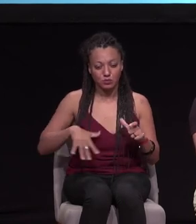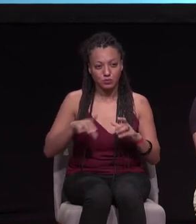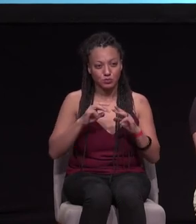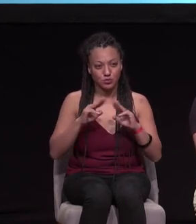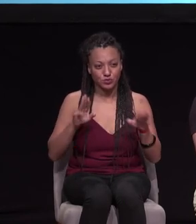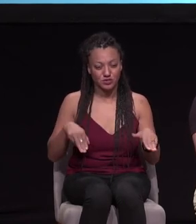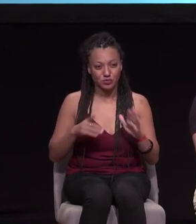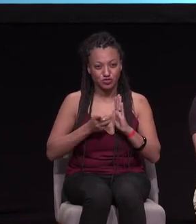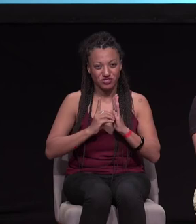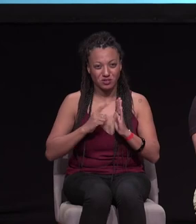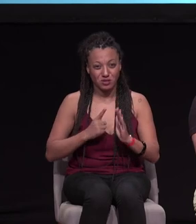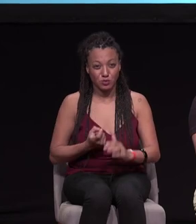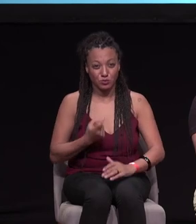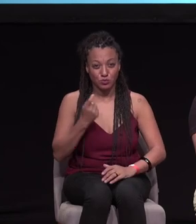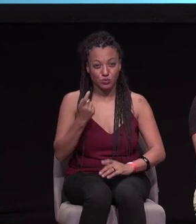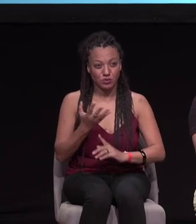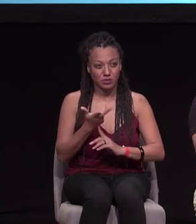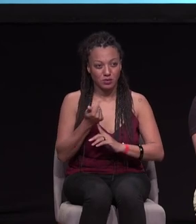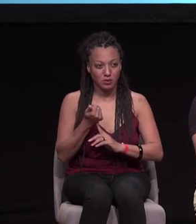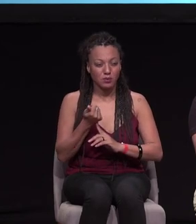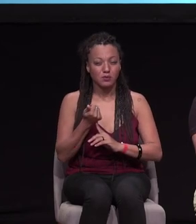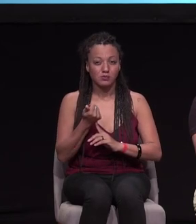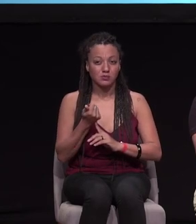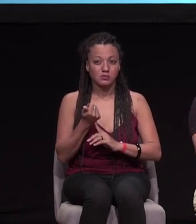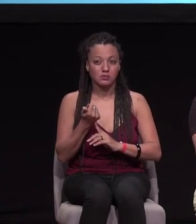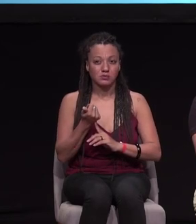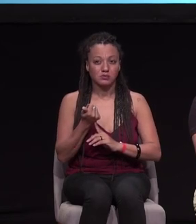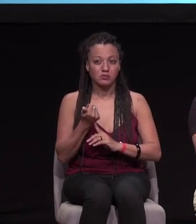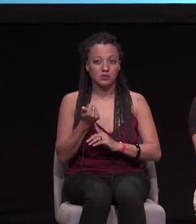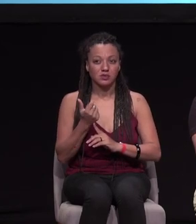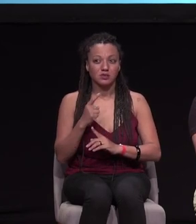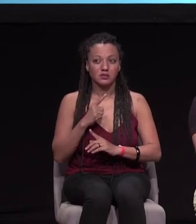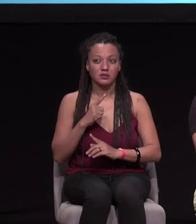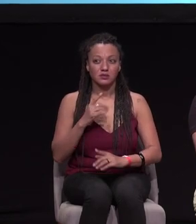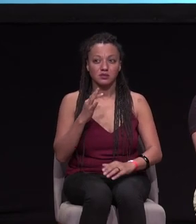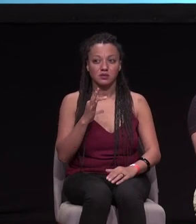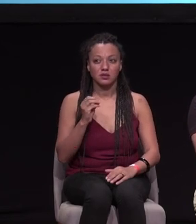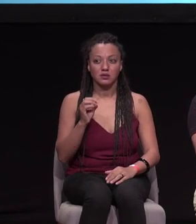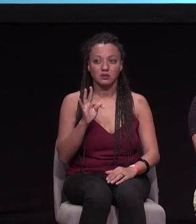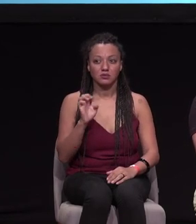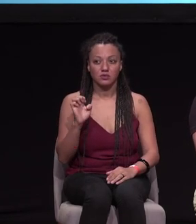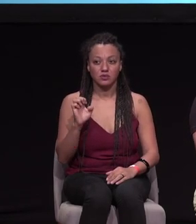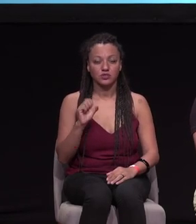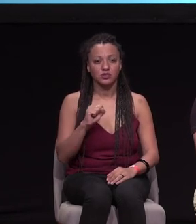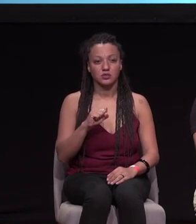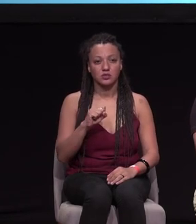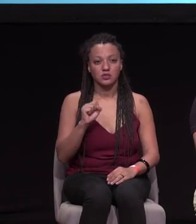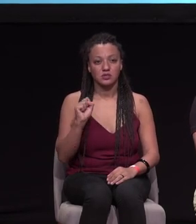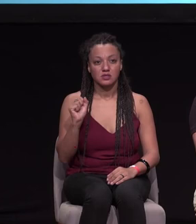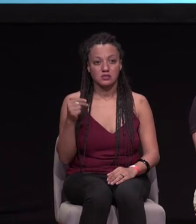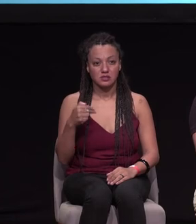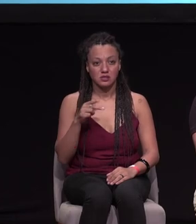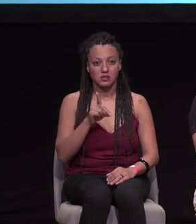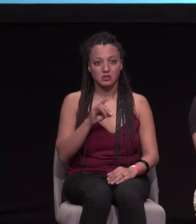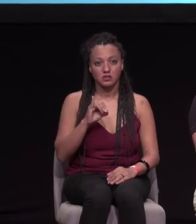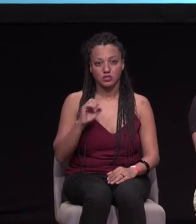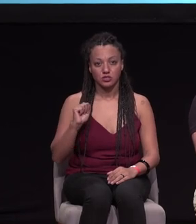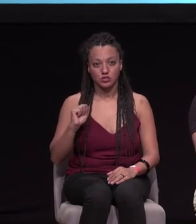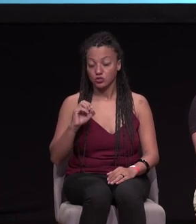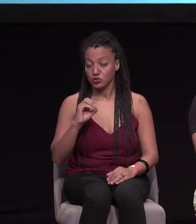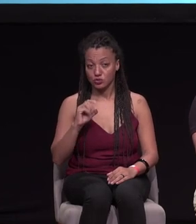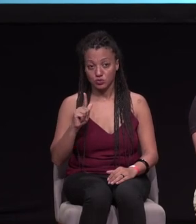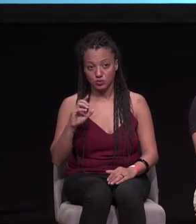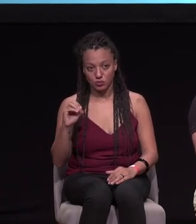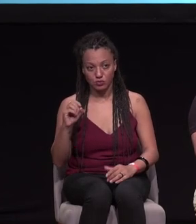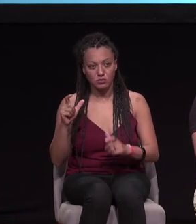e que deve se localiza no forte de são diogo na barra né então assim o